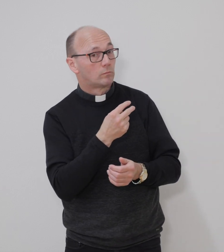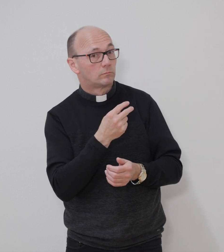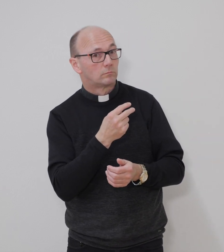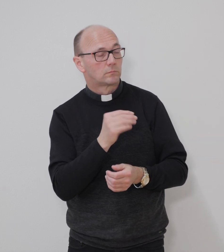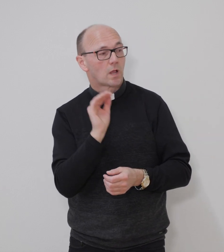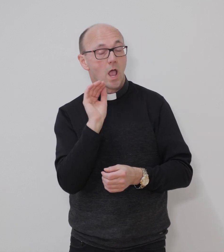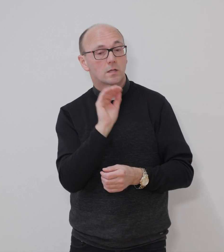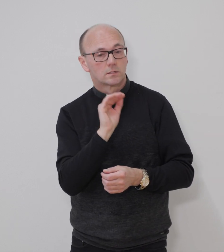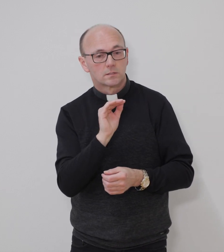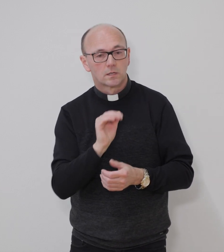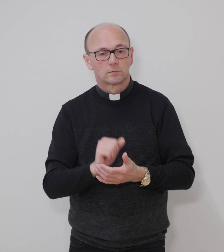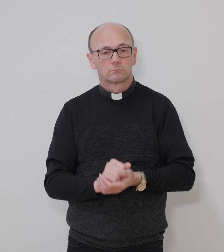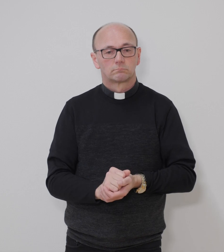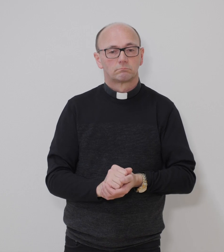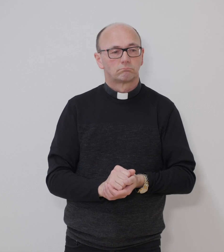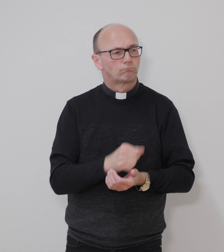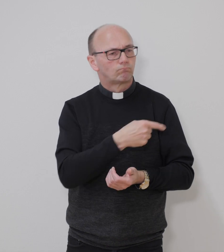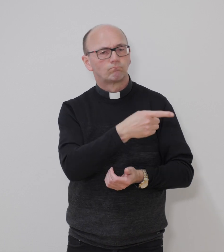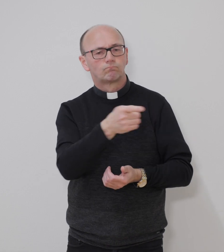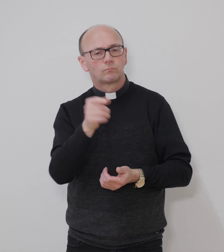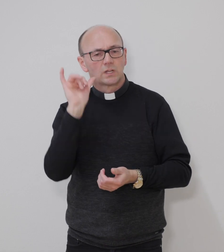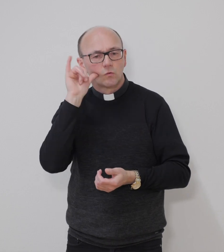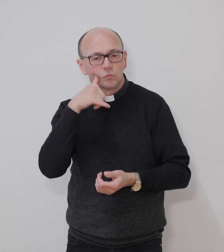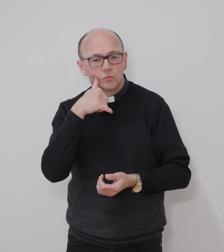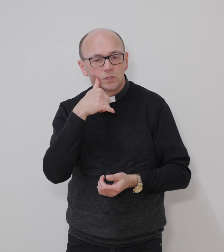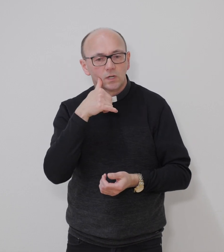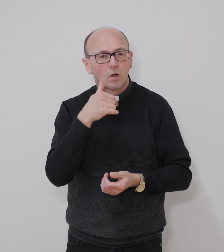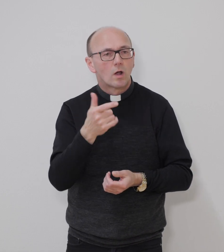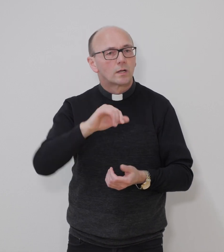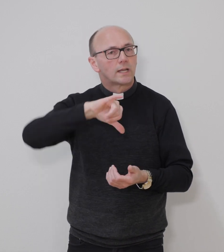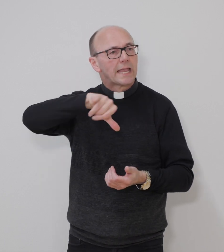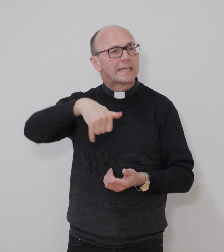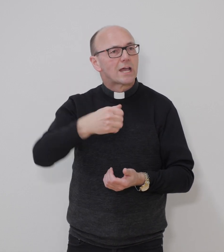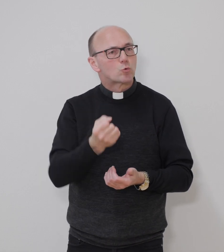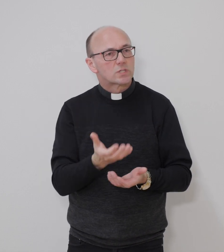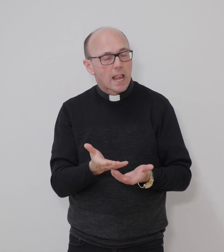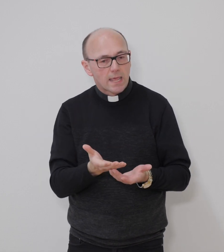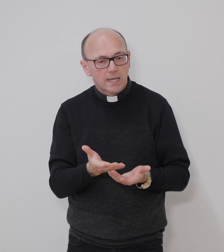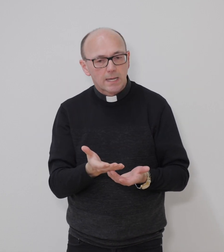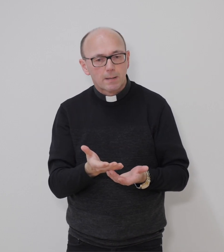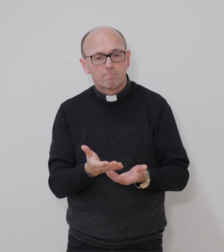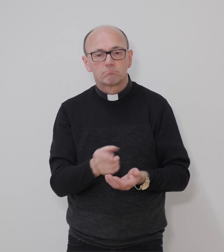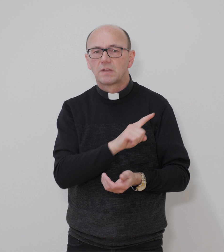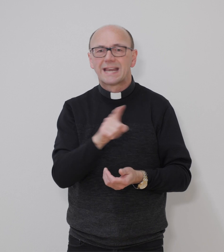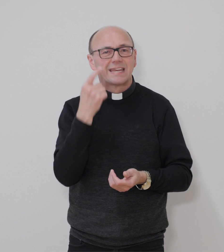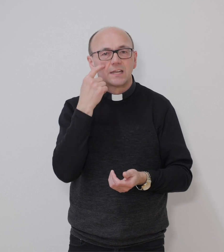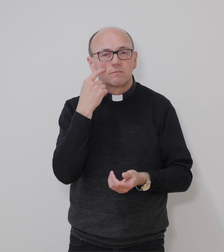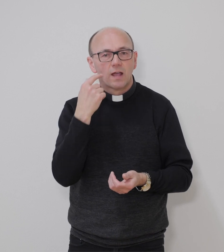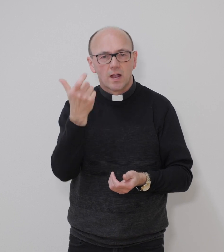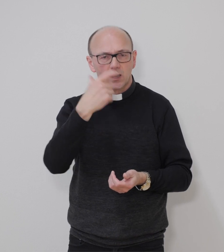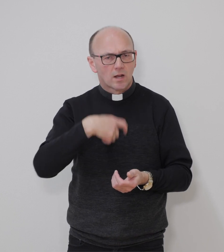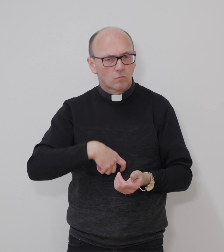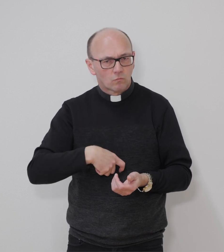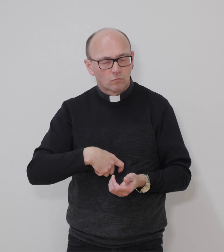um ihn klagten und weinten. Jesus wandte sich zu ihnen um und sagte: Ihr Frauen